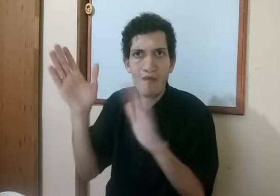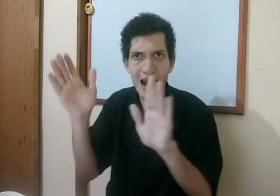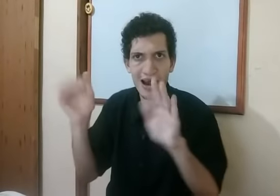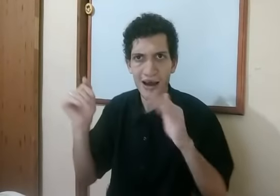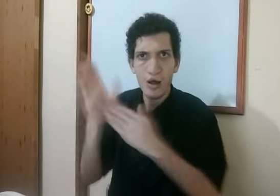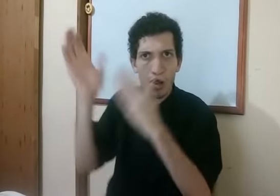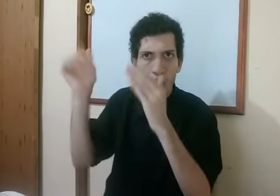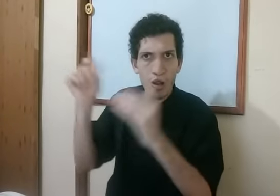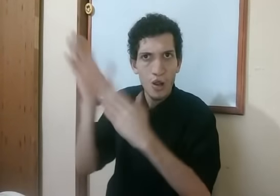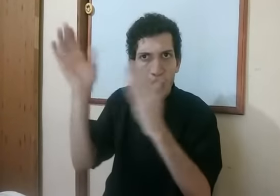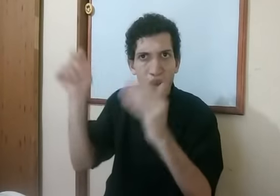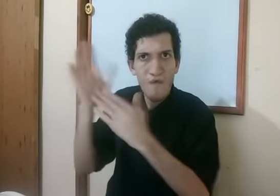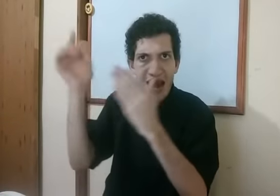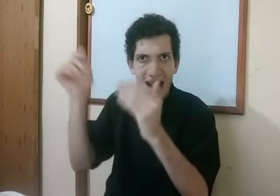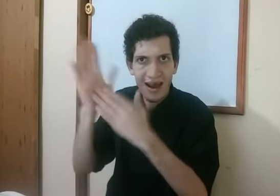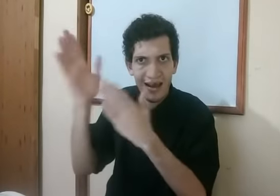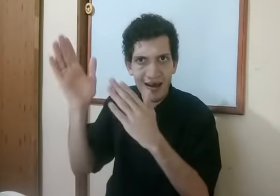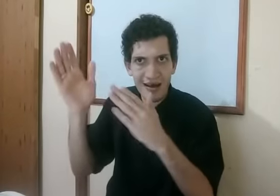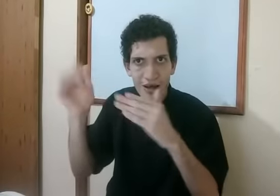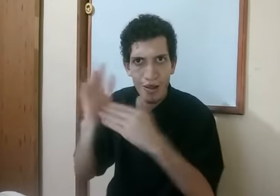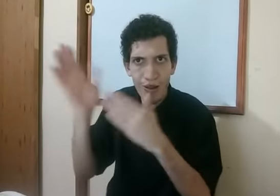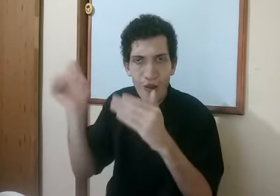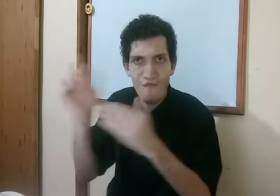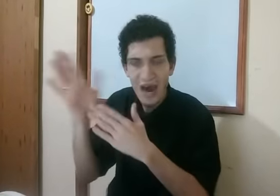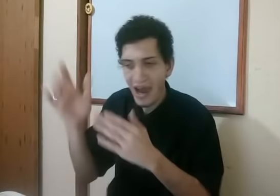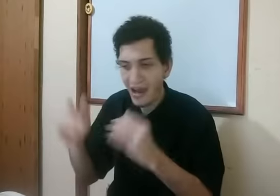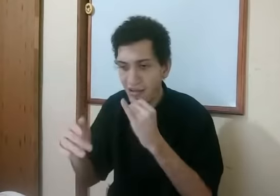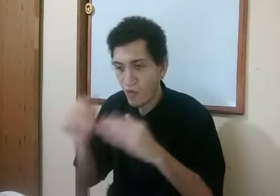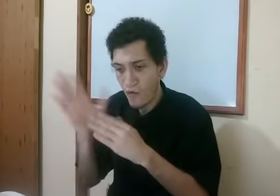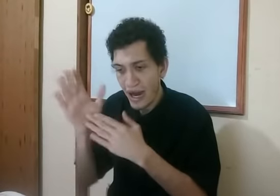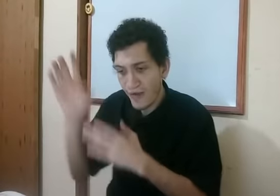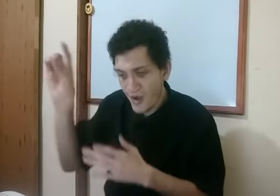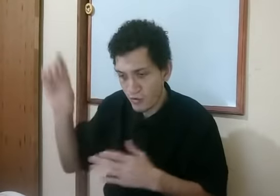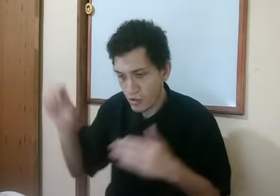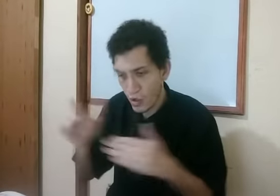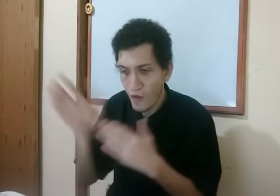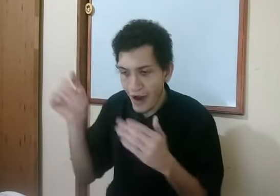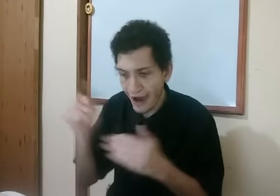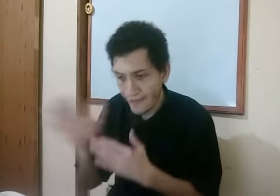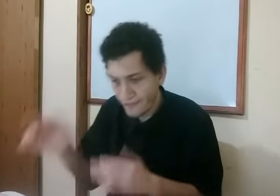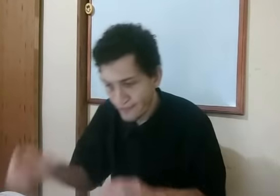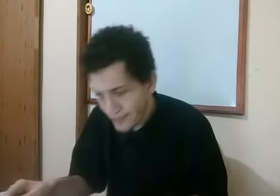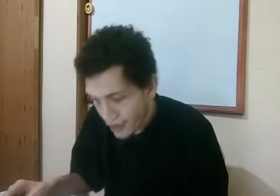louvar. Louvar, louvar, quer dizer, louvar a Deus, louvar.